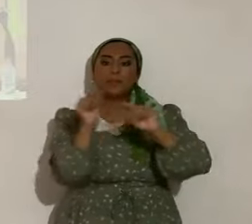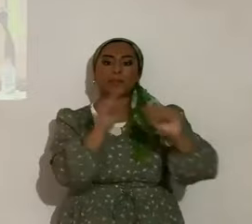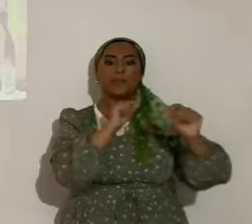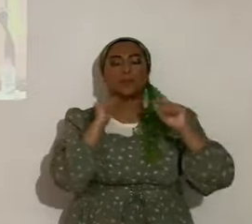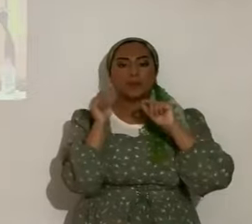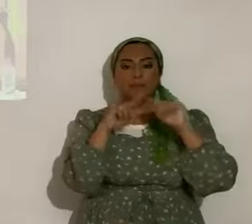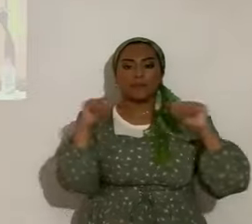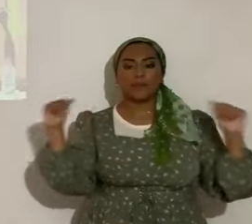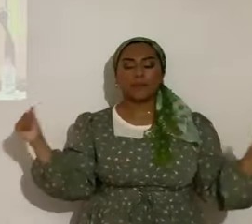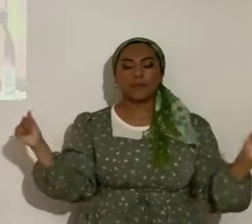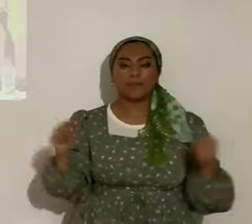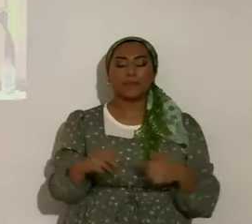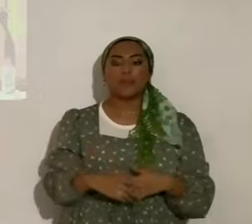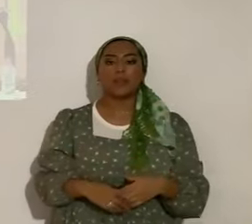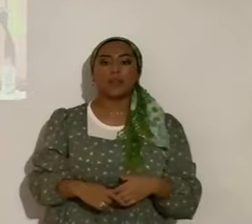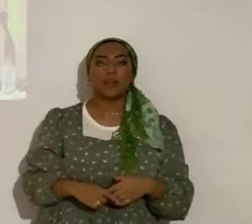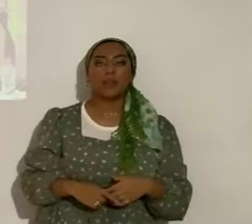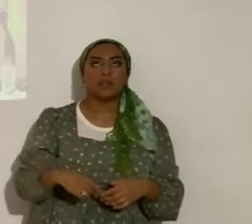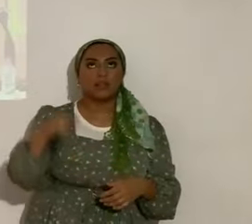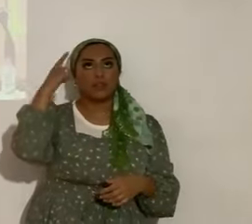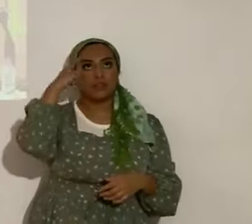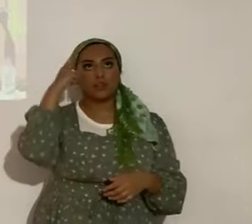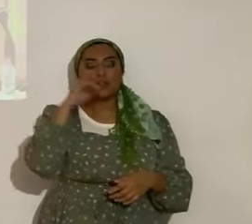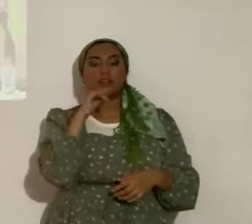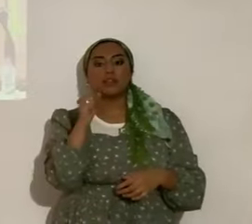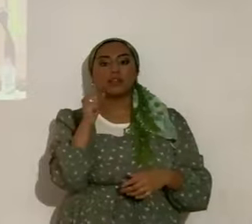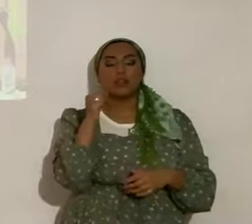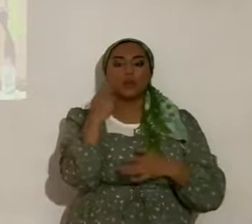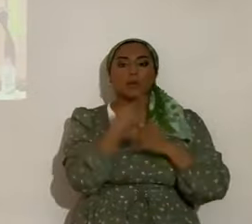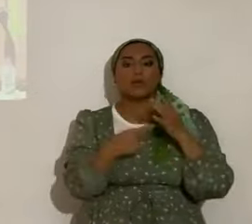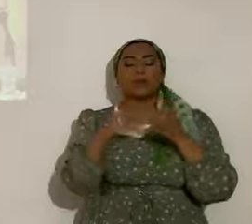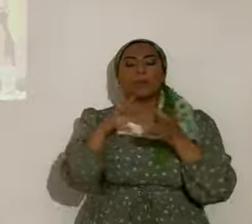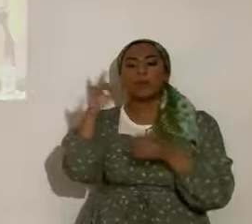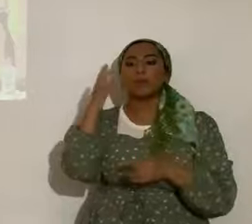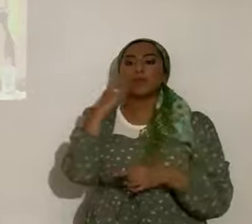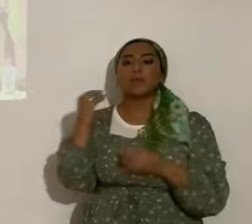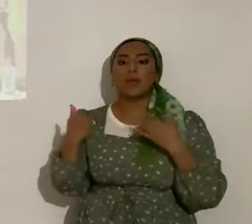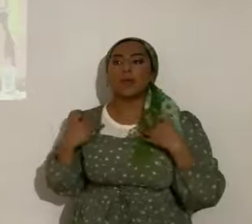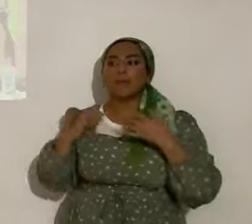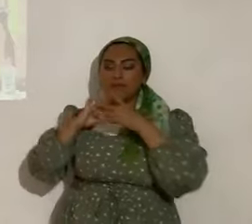demás. La idea es esta, que es una experiencia espiritual tener comunión con el Eterno y no tener ego.